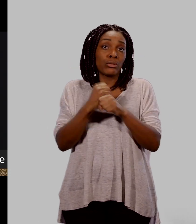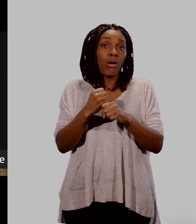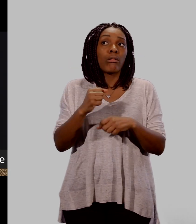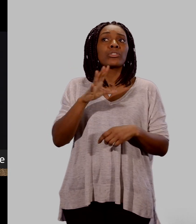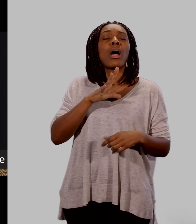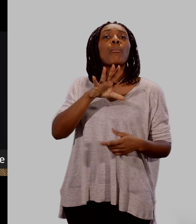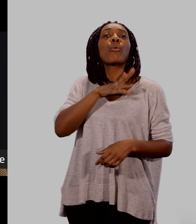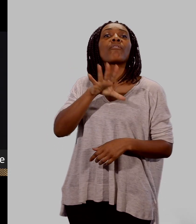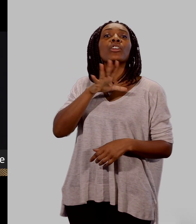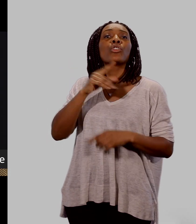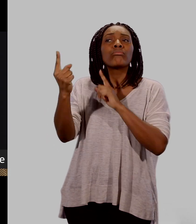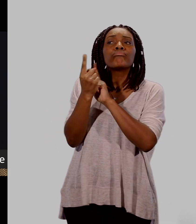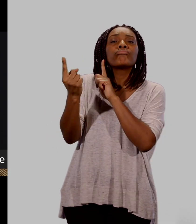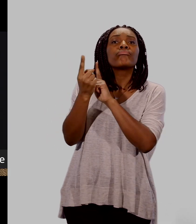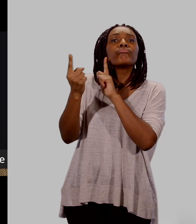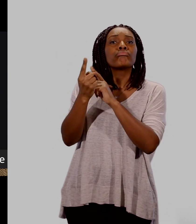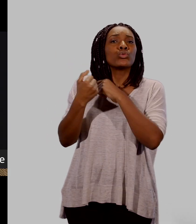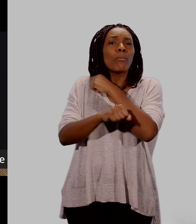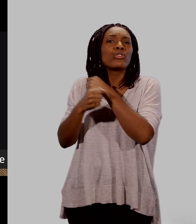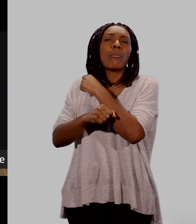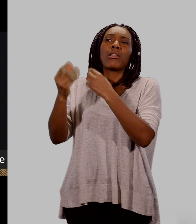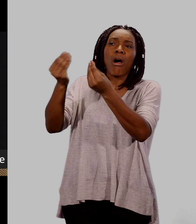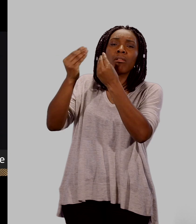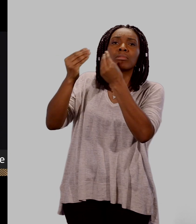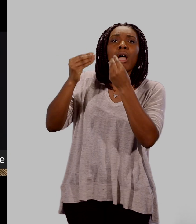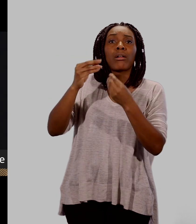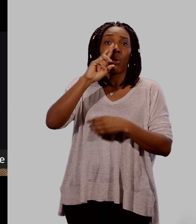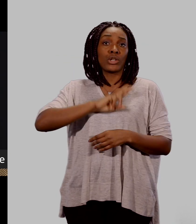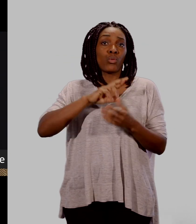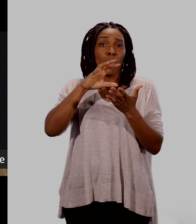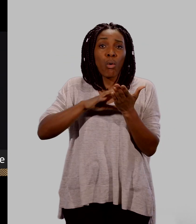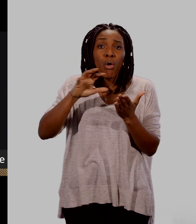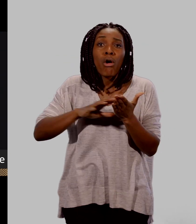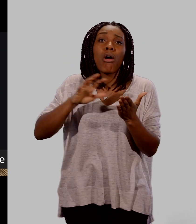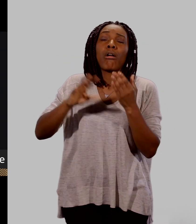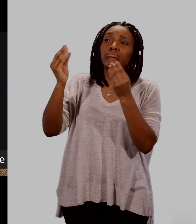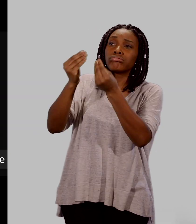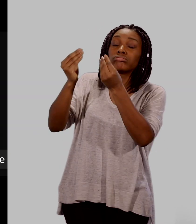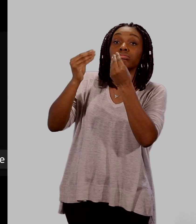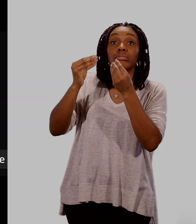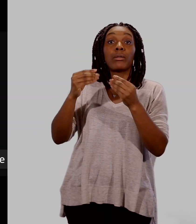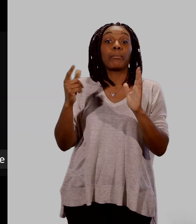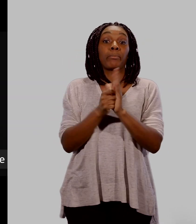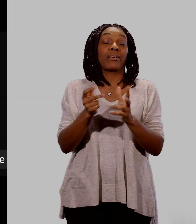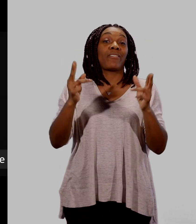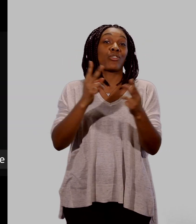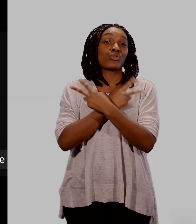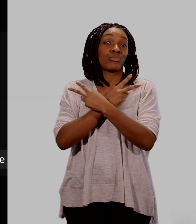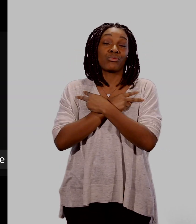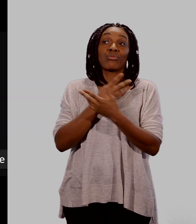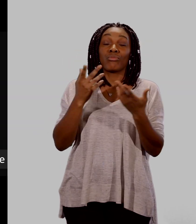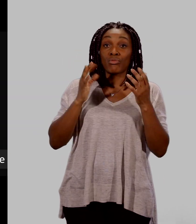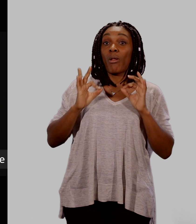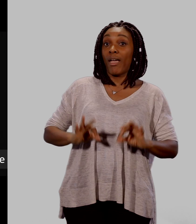ans, j'avais un professeur particulier qui chaque semaine nous enseignait le Coran, nous enseignait la religion. Et pendant les vacances scolaires,